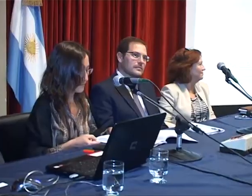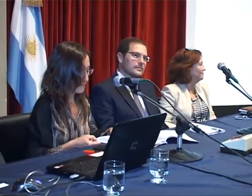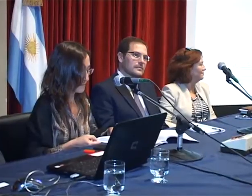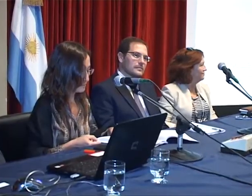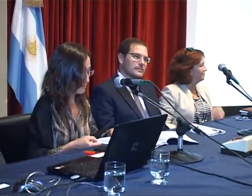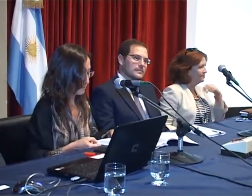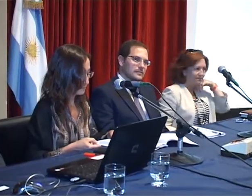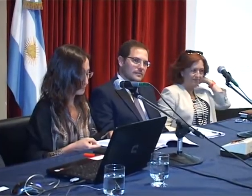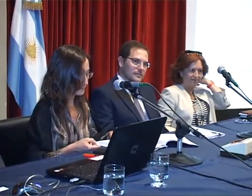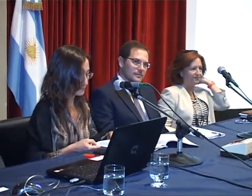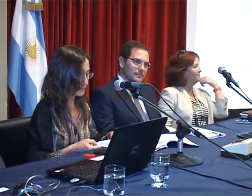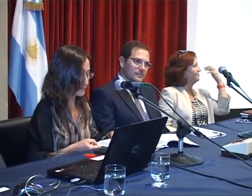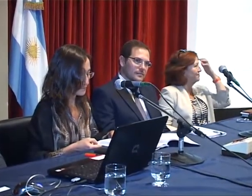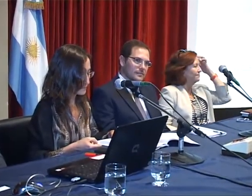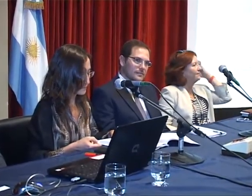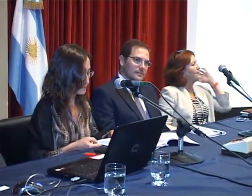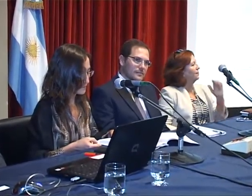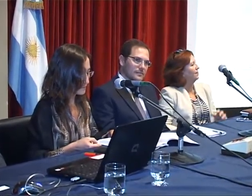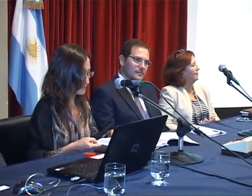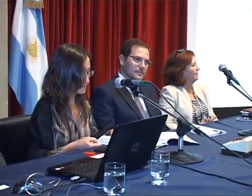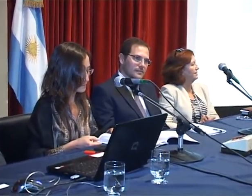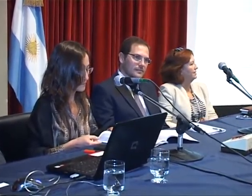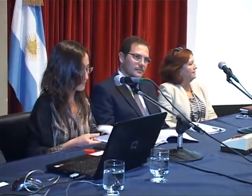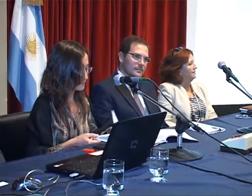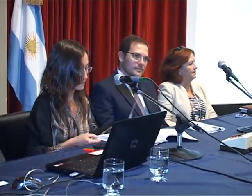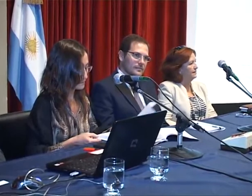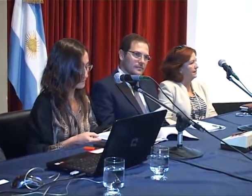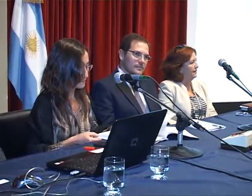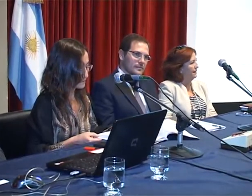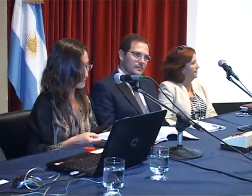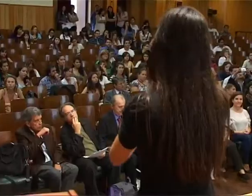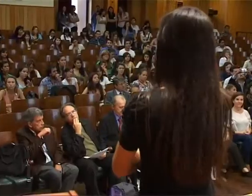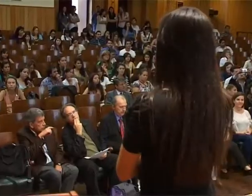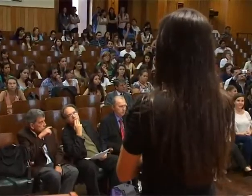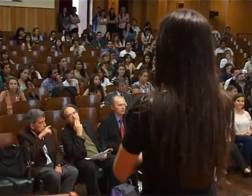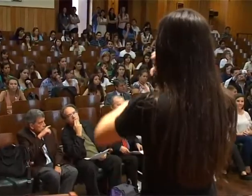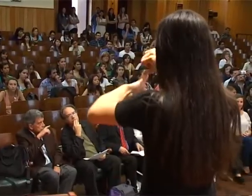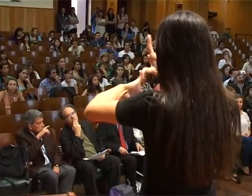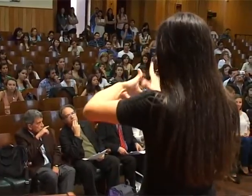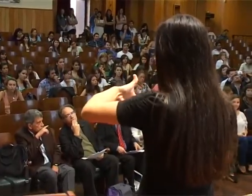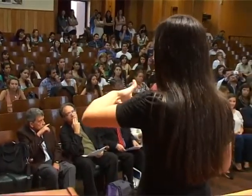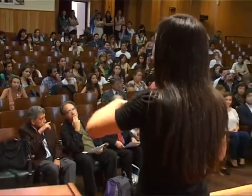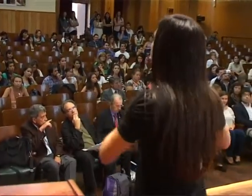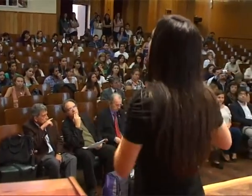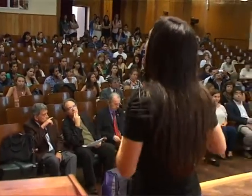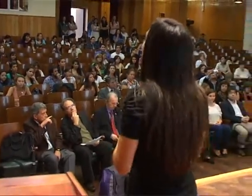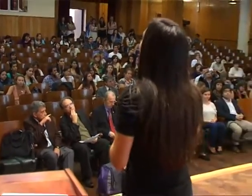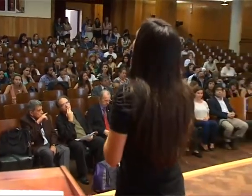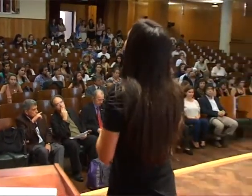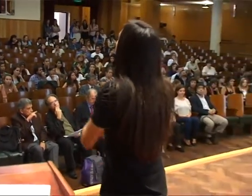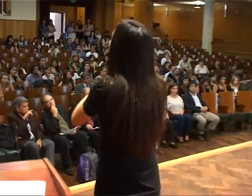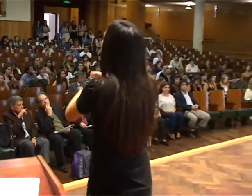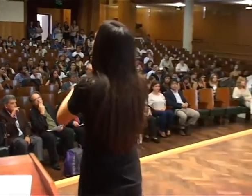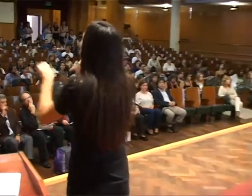Todos los esfuerzos a nivel de contenidos curriculares, de armonización, de formación docente para los primeros años, de tutorías, de apoyos,